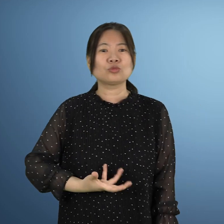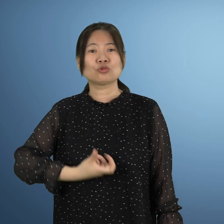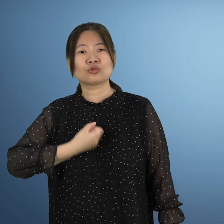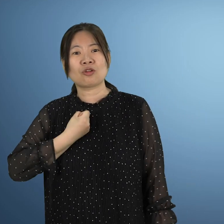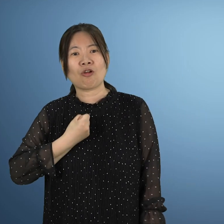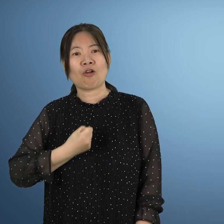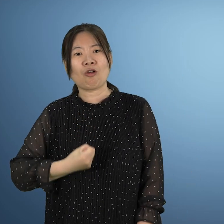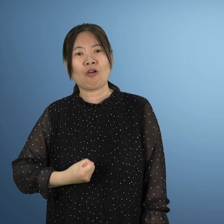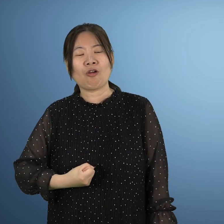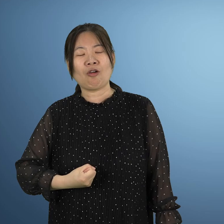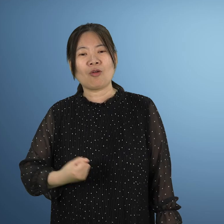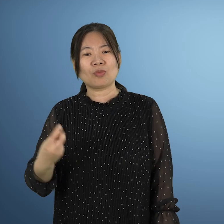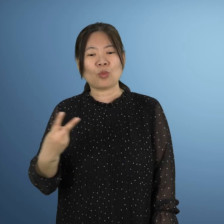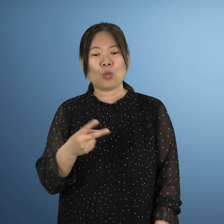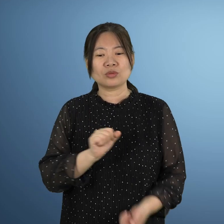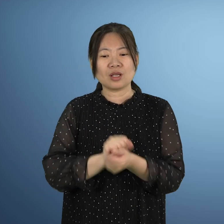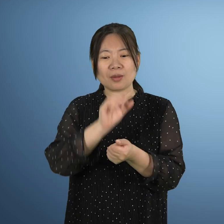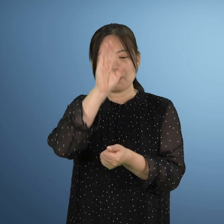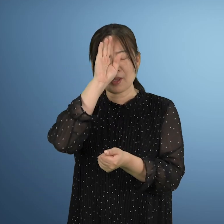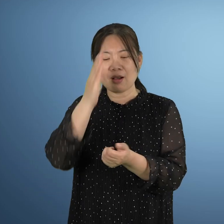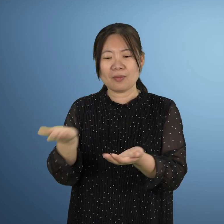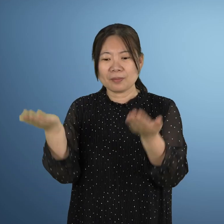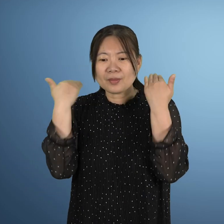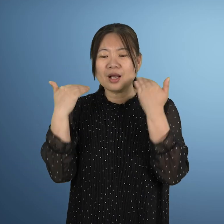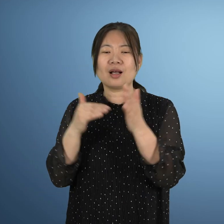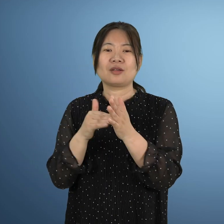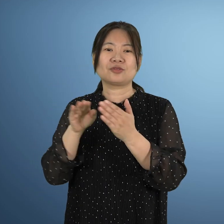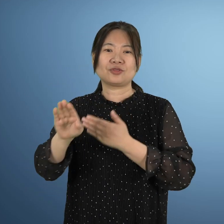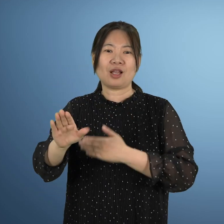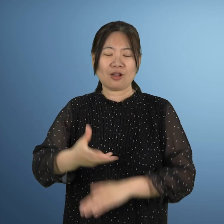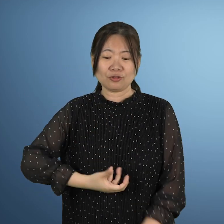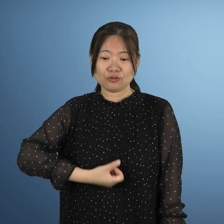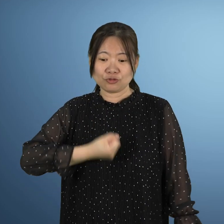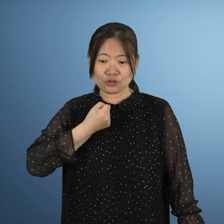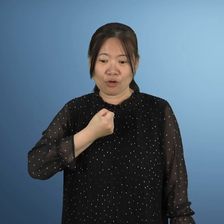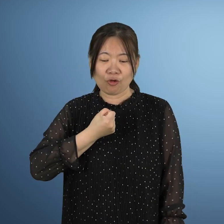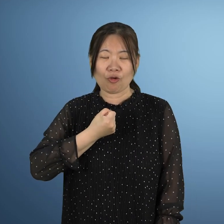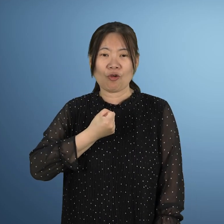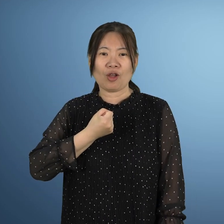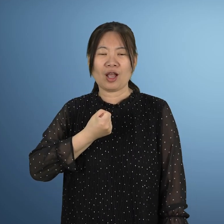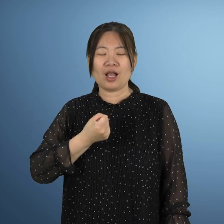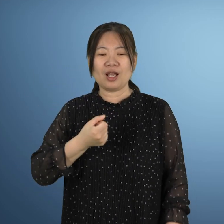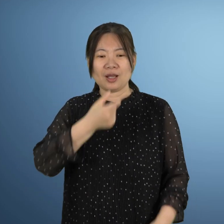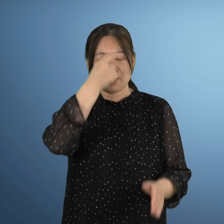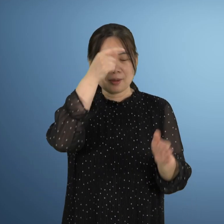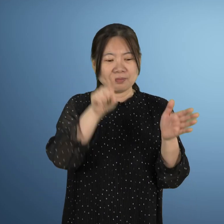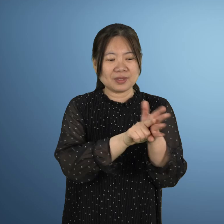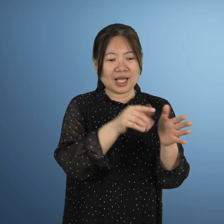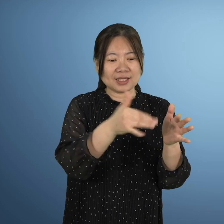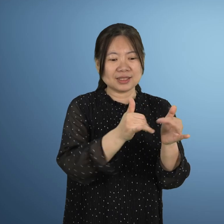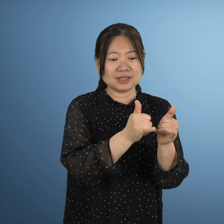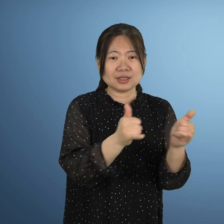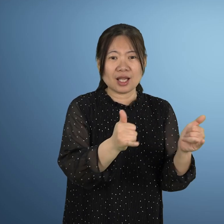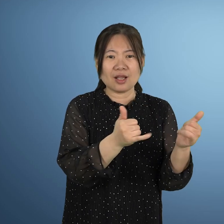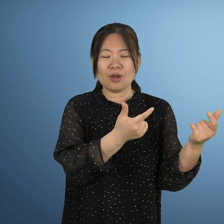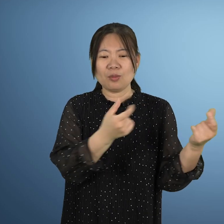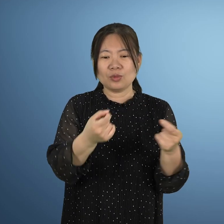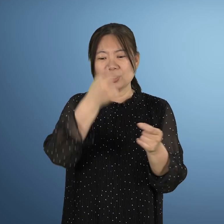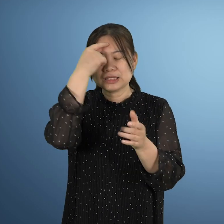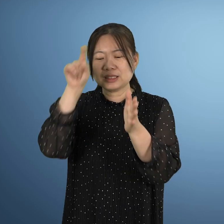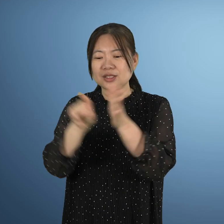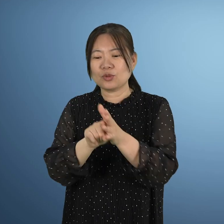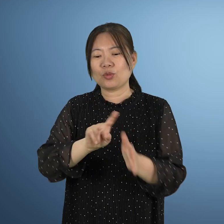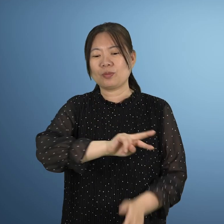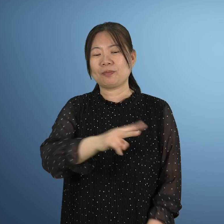거예요. 그리고 그 전염병이 지나고 나서 그 충격받았던 비기독교인들이 전부 기독교를 개종을